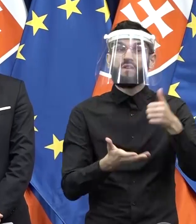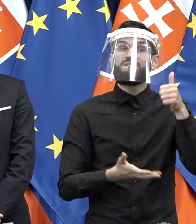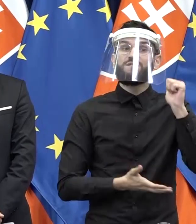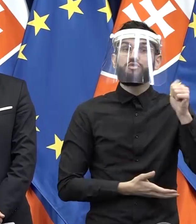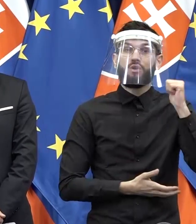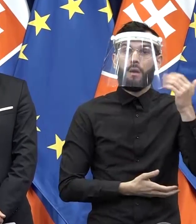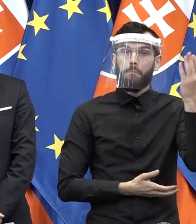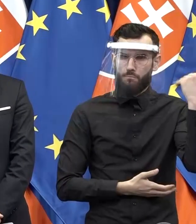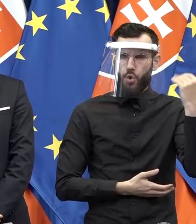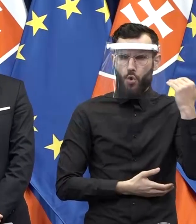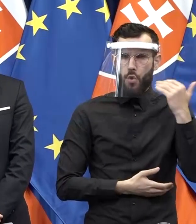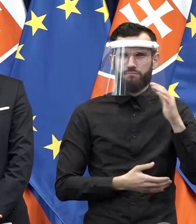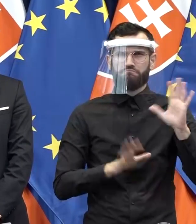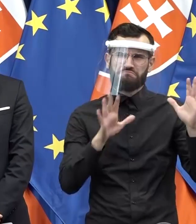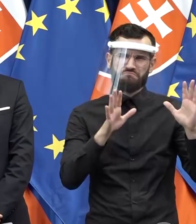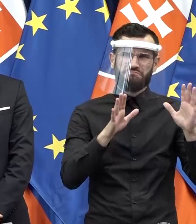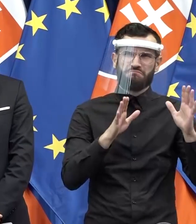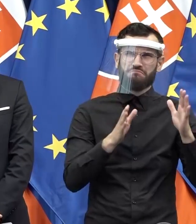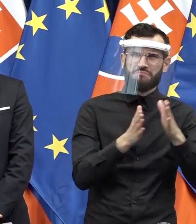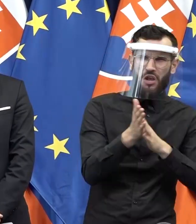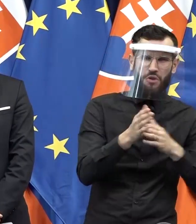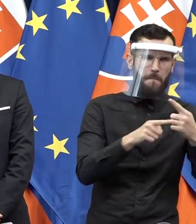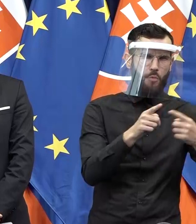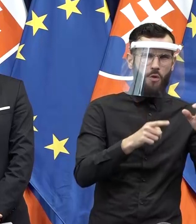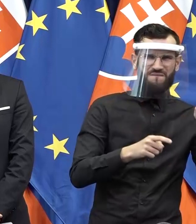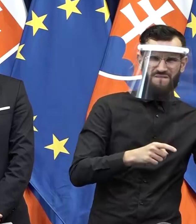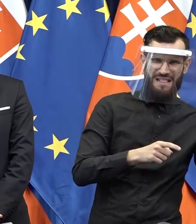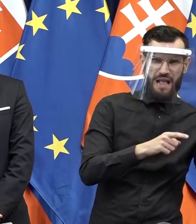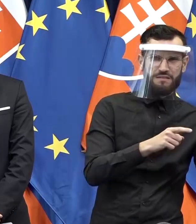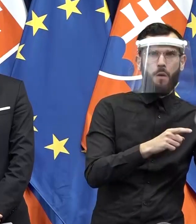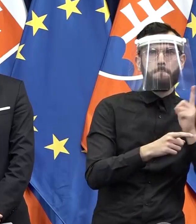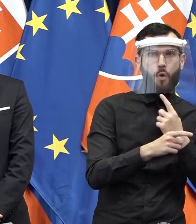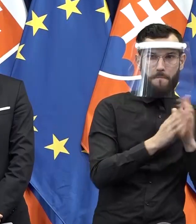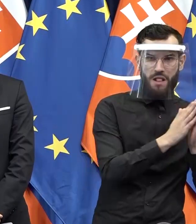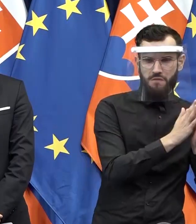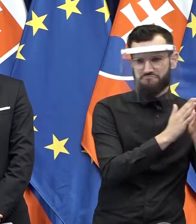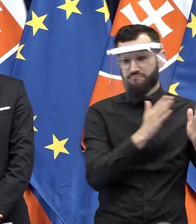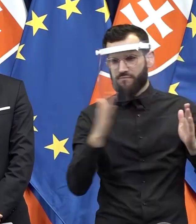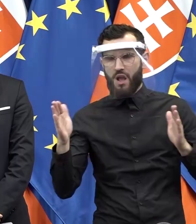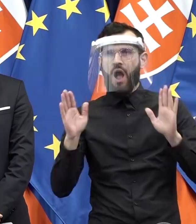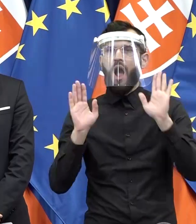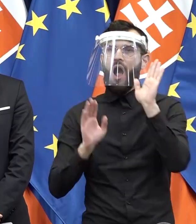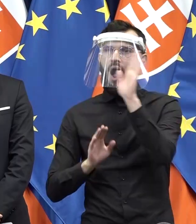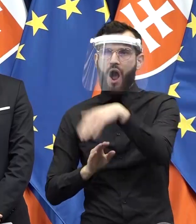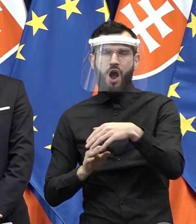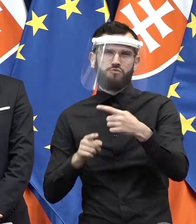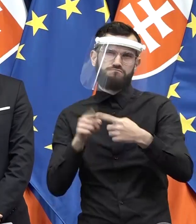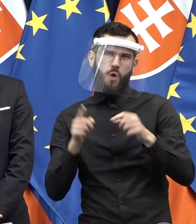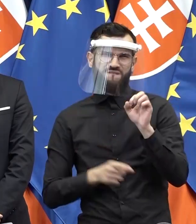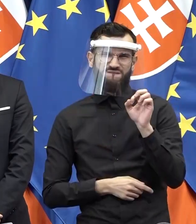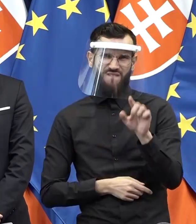prebiehal približne od pol 12. hodiny na obed. to približne pol 12.